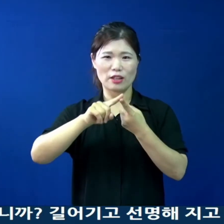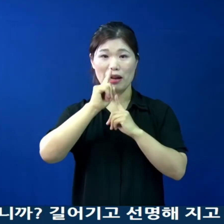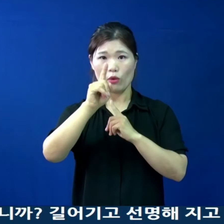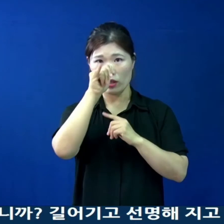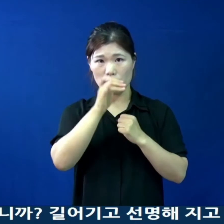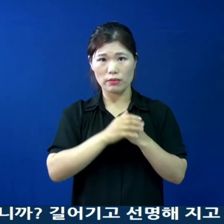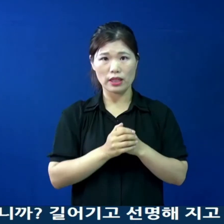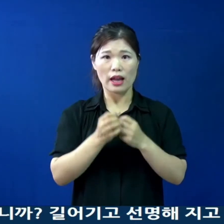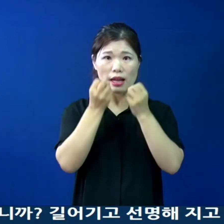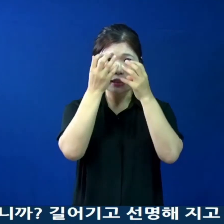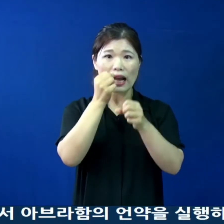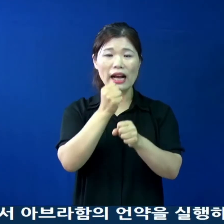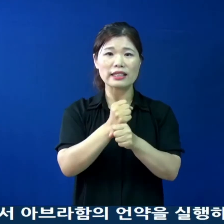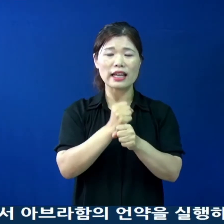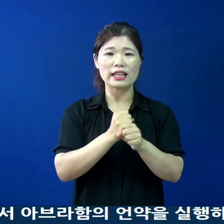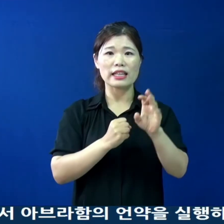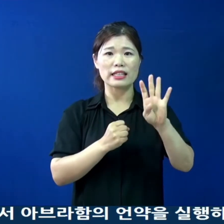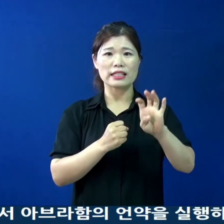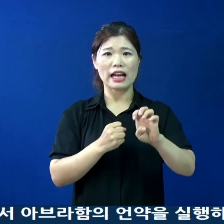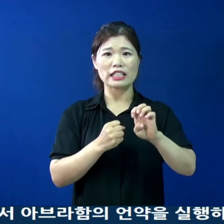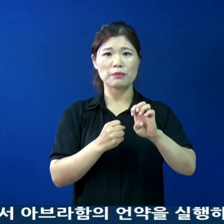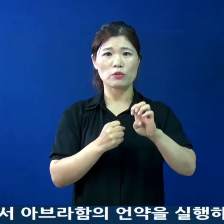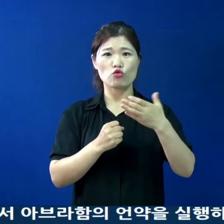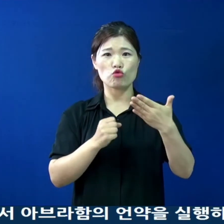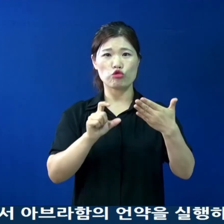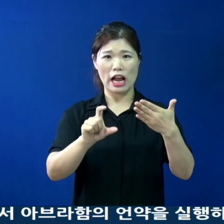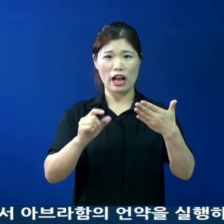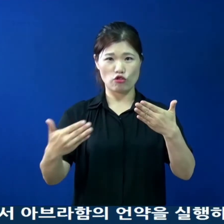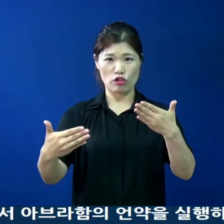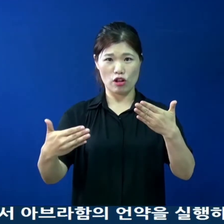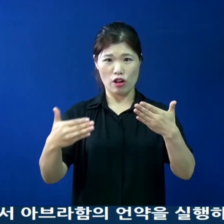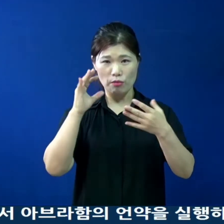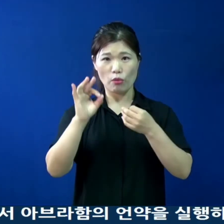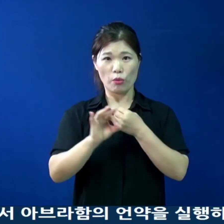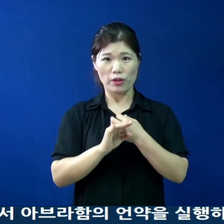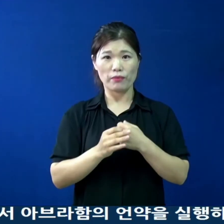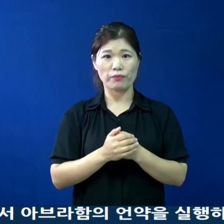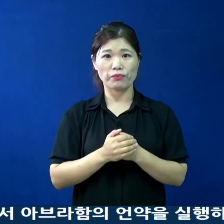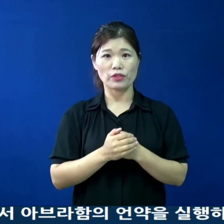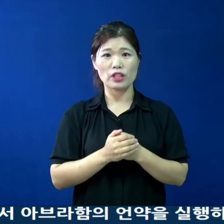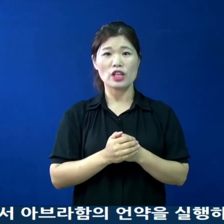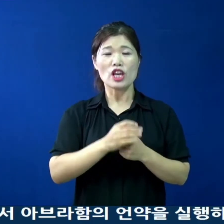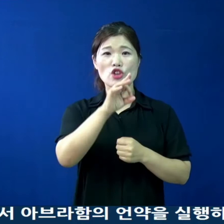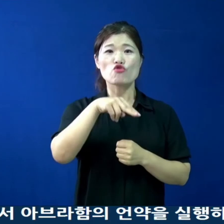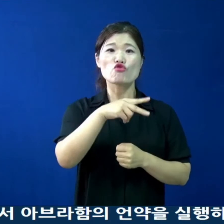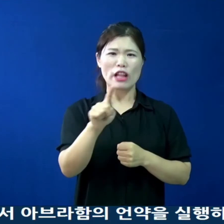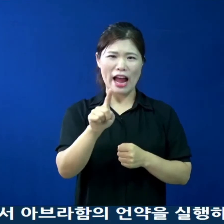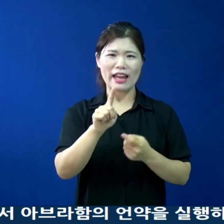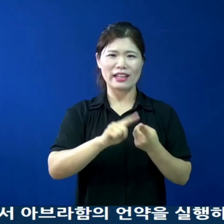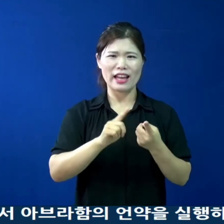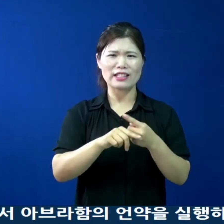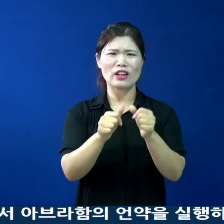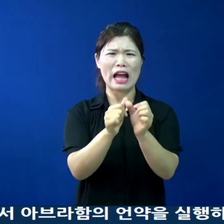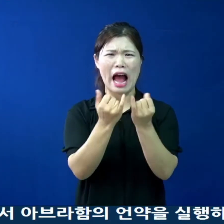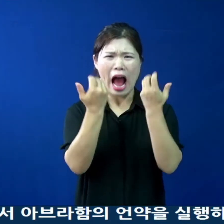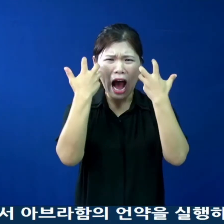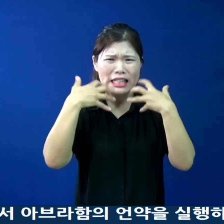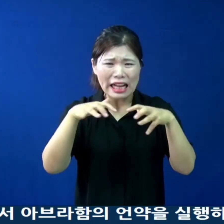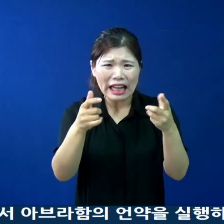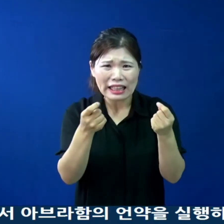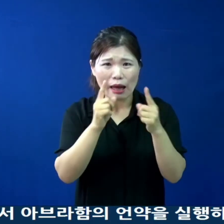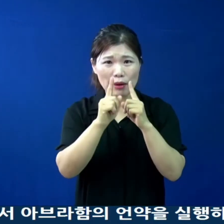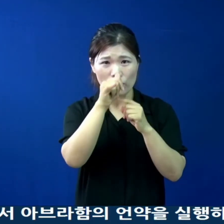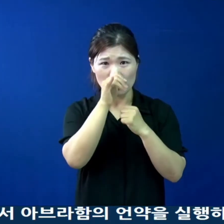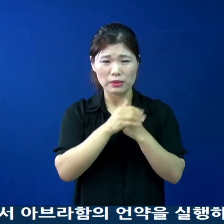창세기 49장 9절이 유다는 사자 새끼라 했고, 그 이어서 10절에는 규가